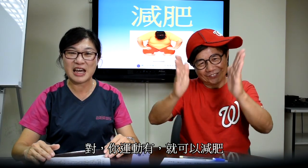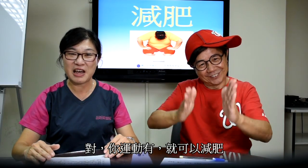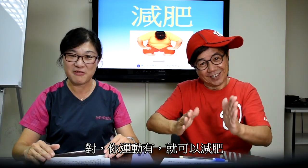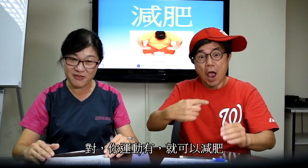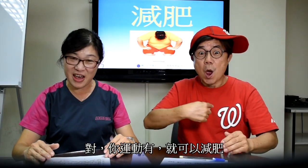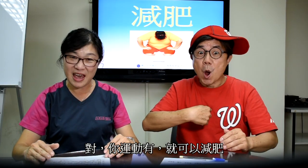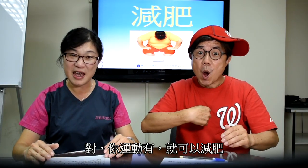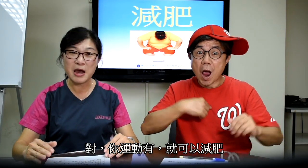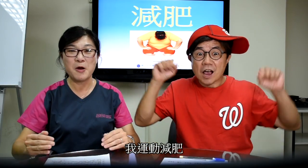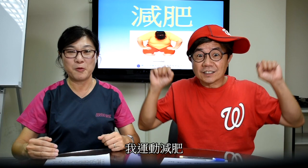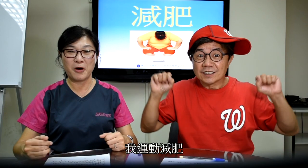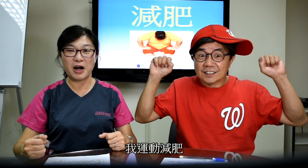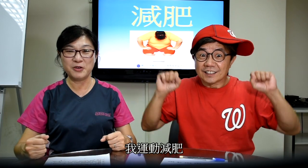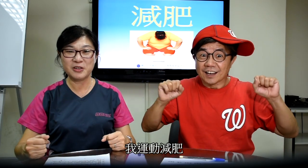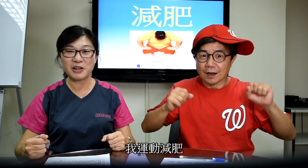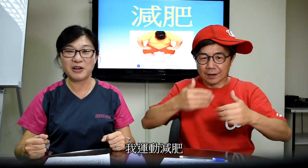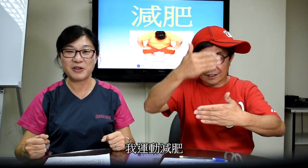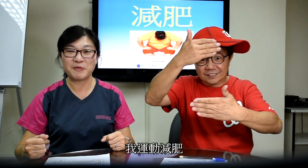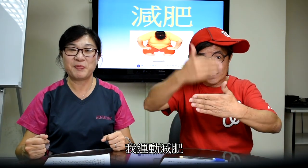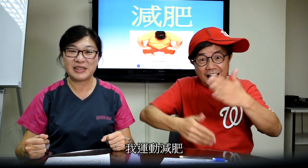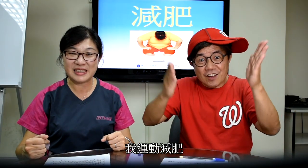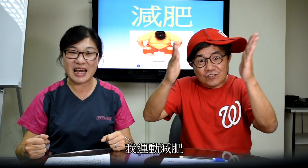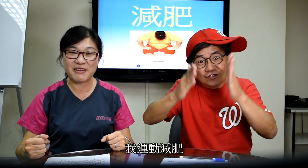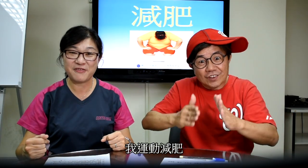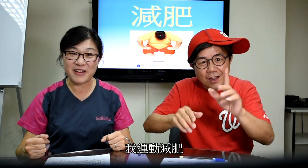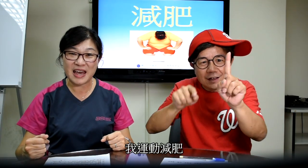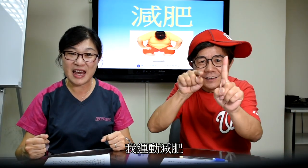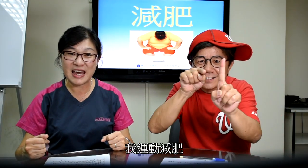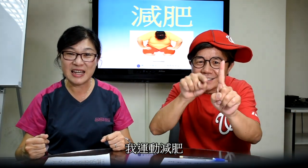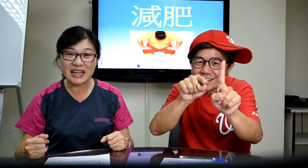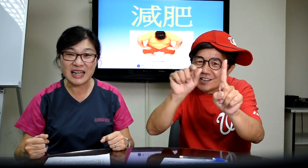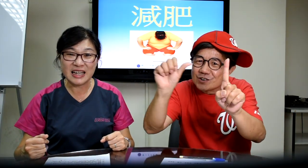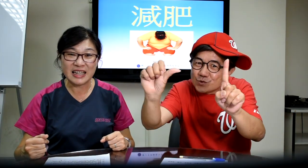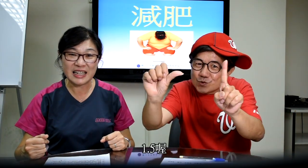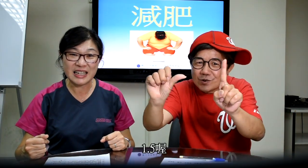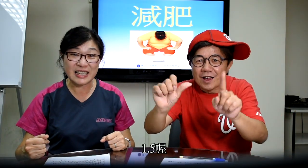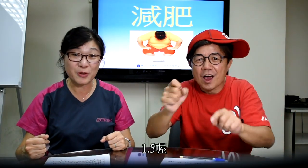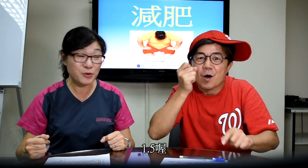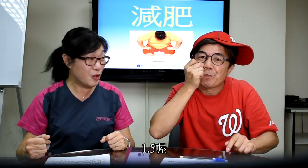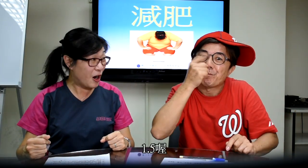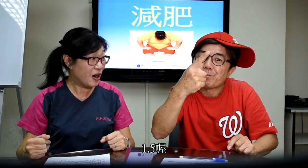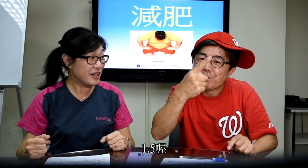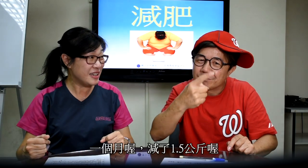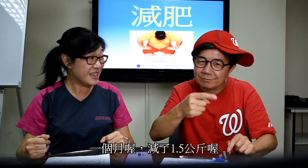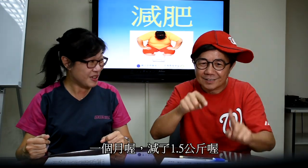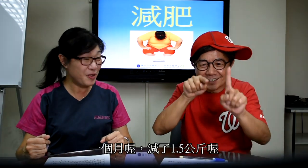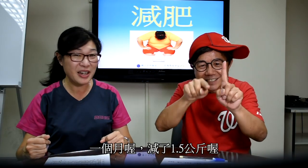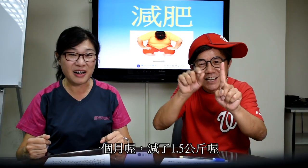减肥，我运动减肥 1.5 哦，一个月哦，